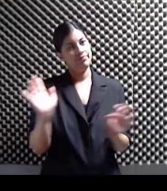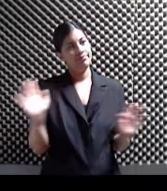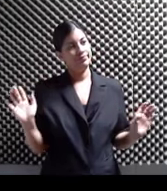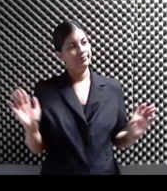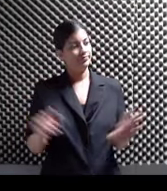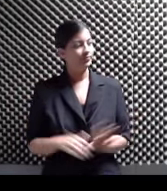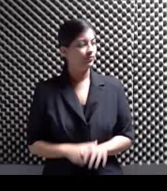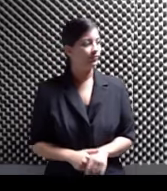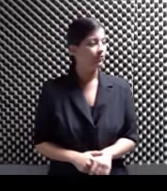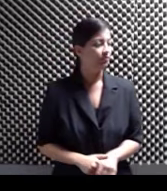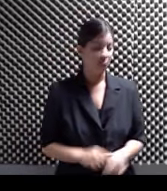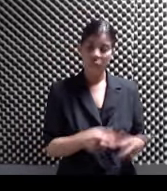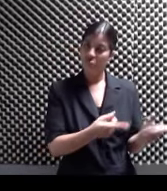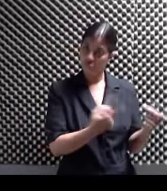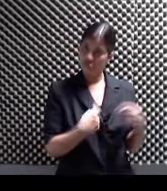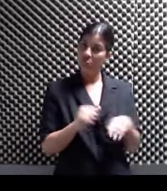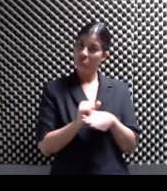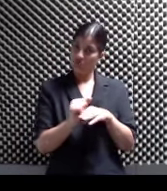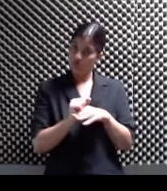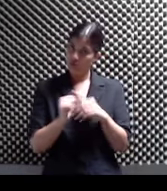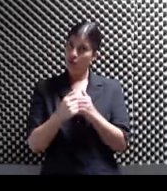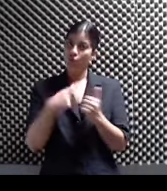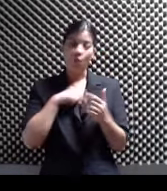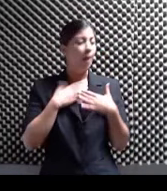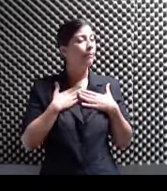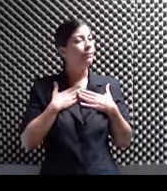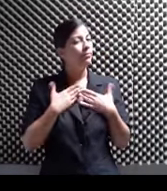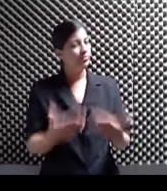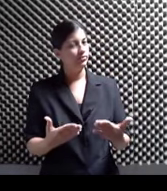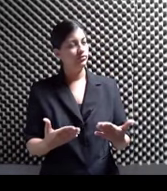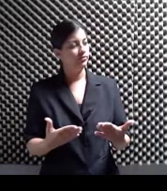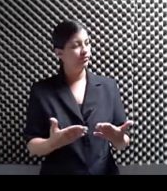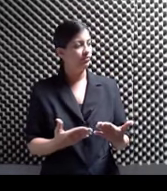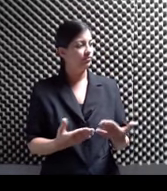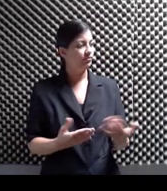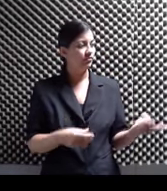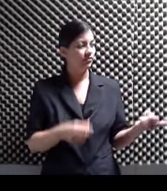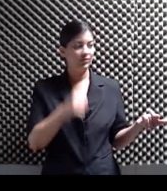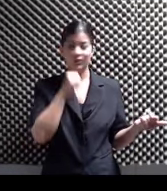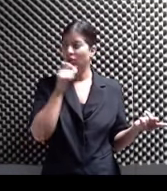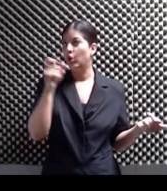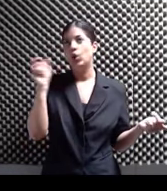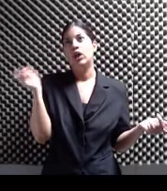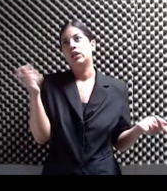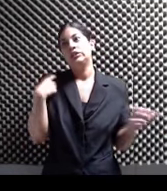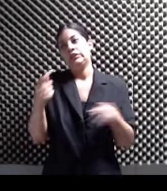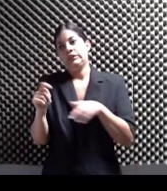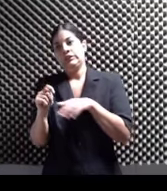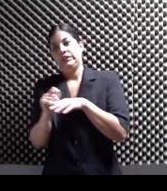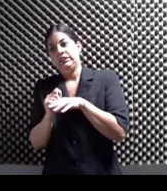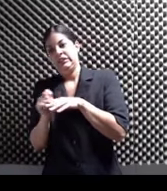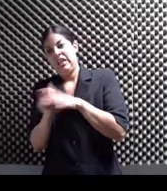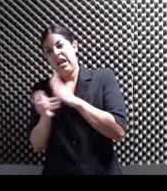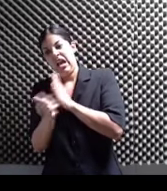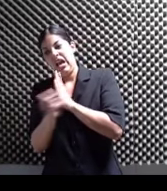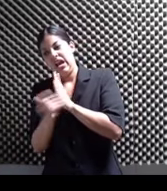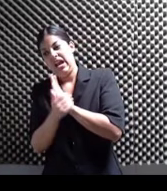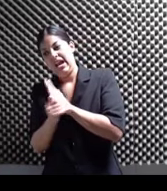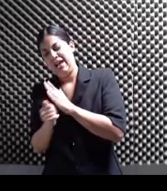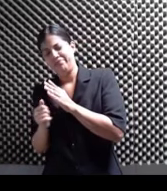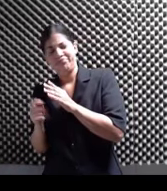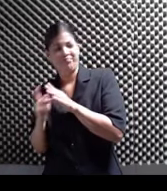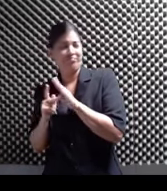venir a practicar con nosotros. Sí, es disposición. Okay. O sea, que no tienes que tener ningún tipo de habilidad.